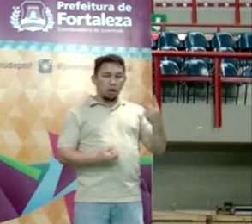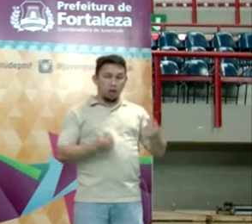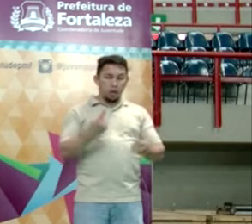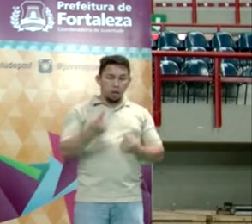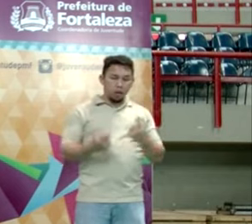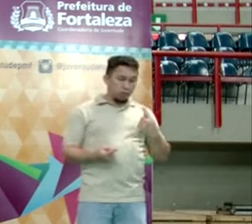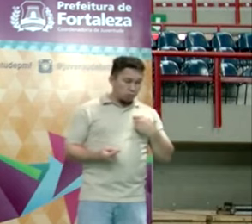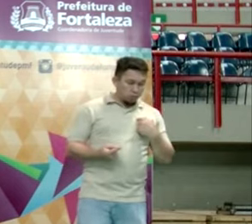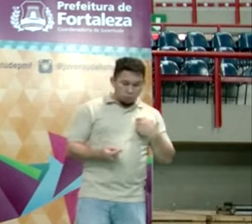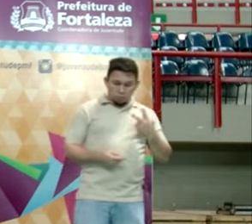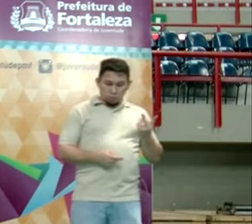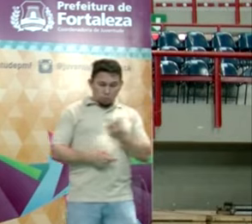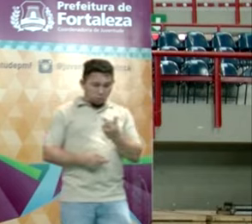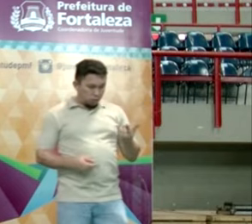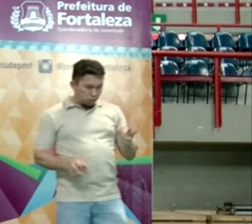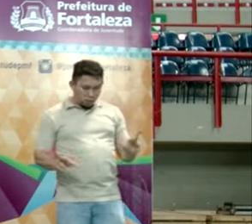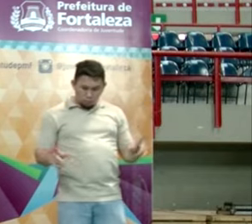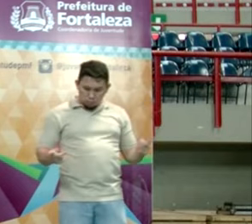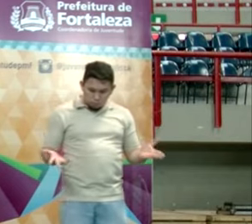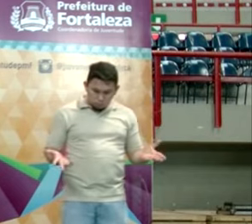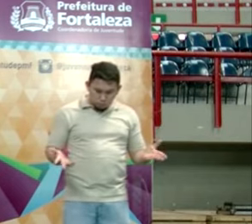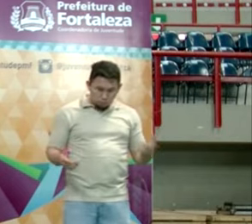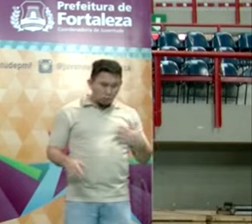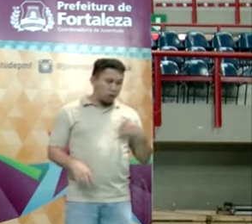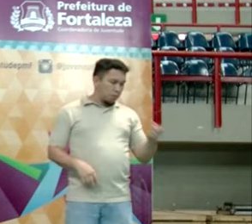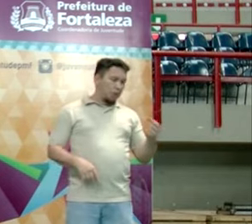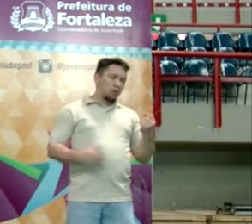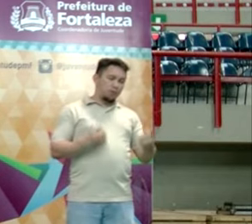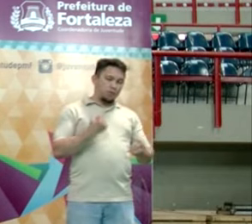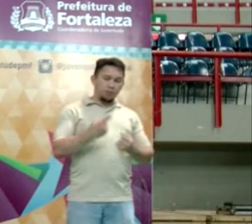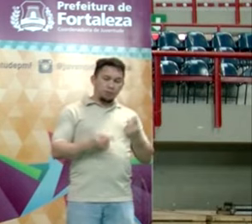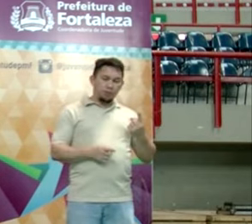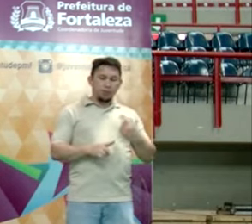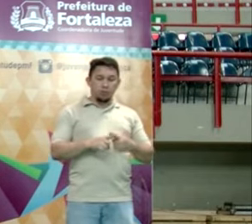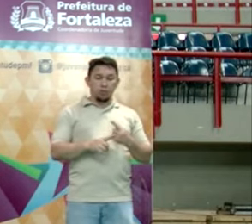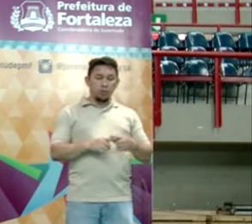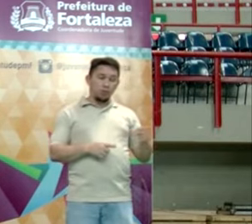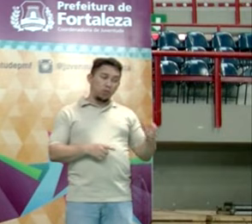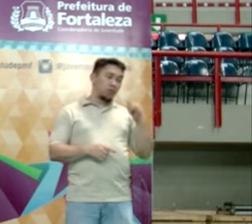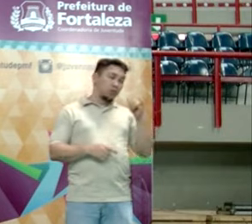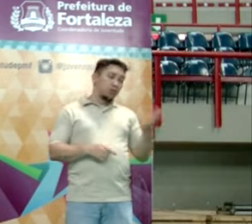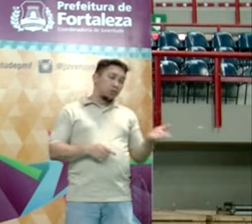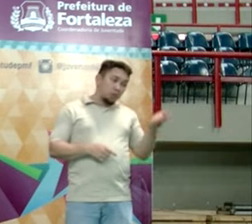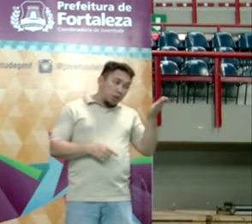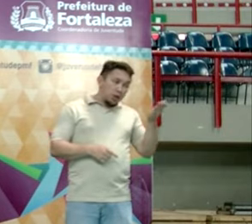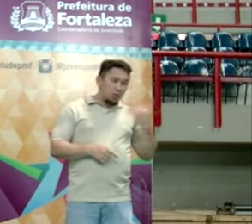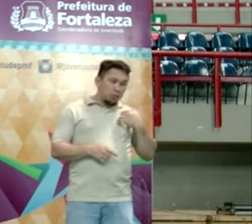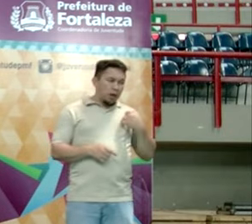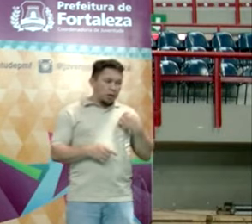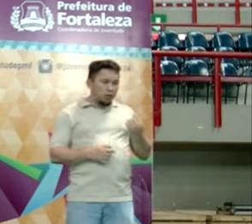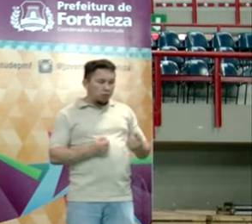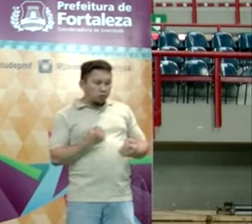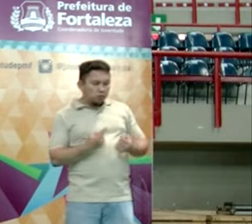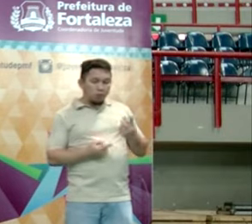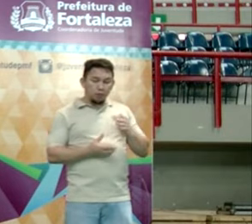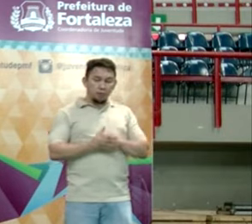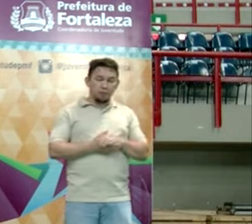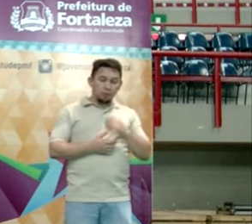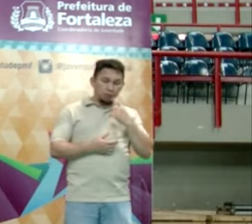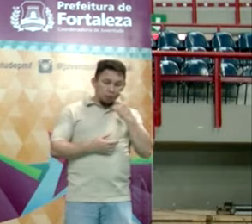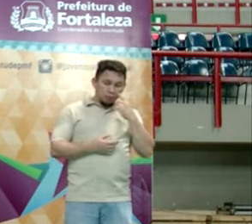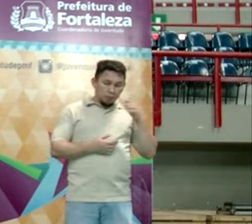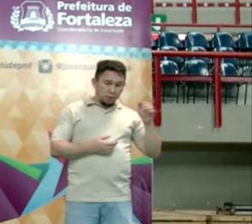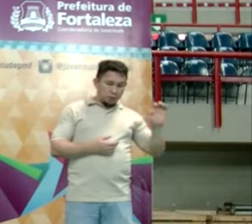entre as eficiências for pequena, mas eu vou usar menos. Apesar dela gastar mais, mas eu vou usar menos. Então, o tipo